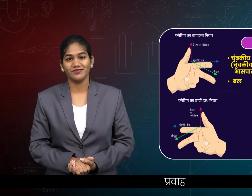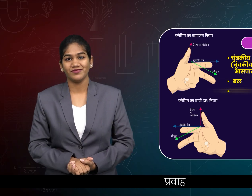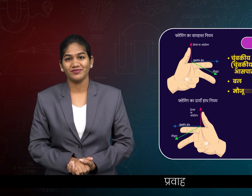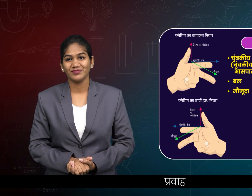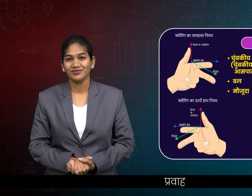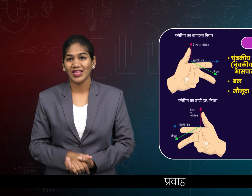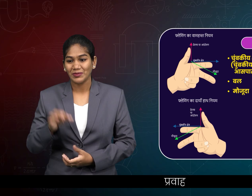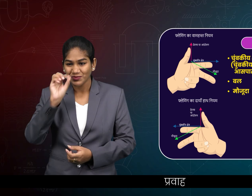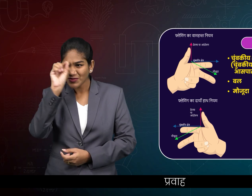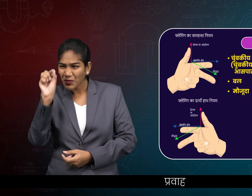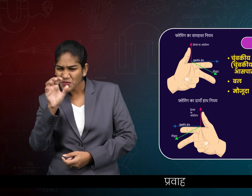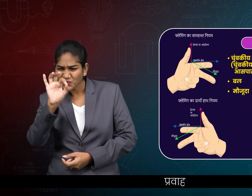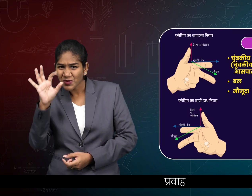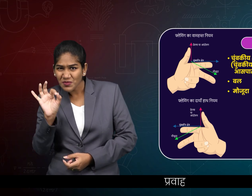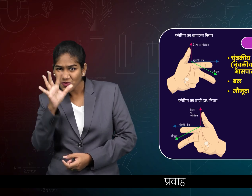प्रवाह,